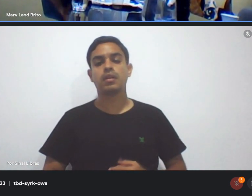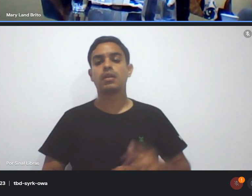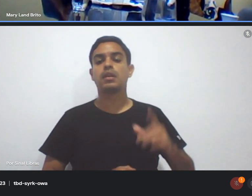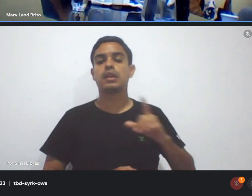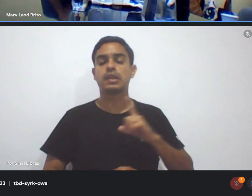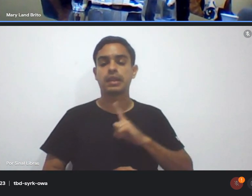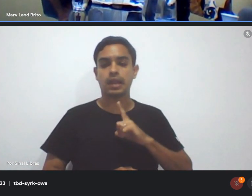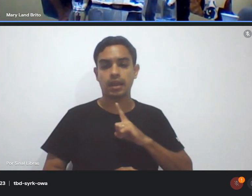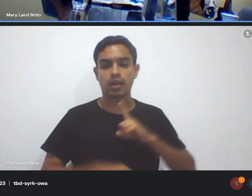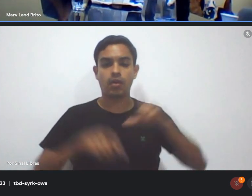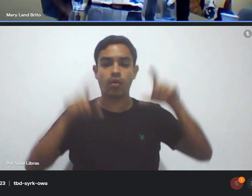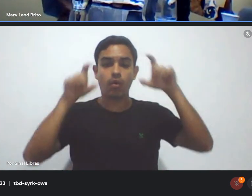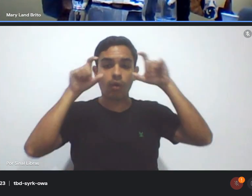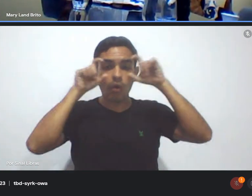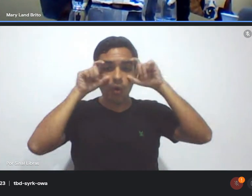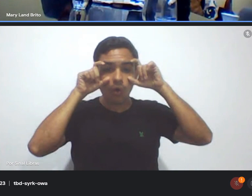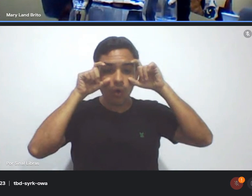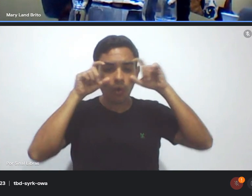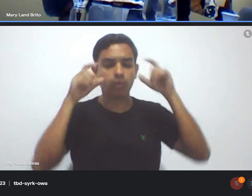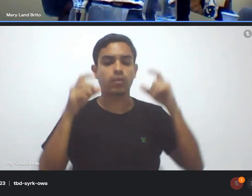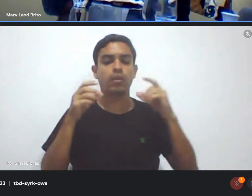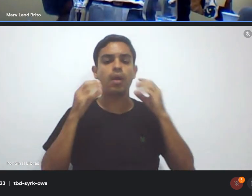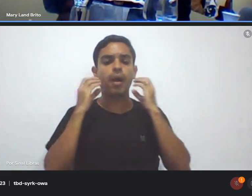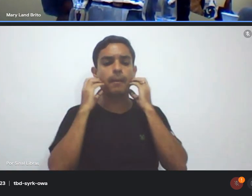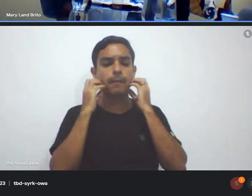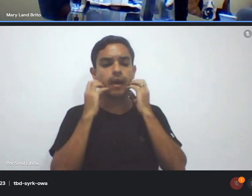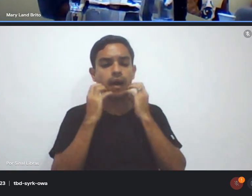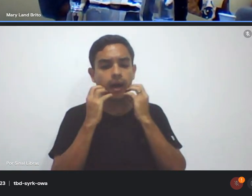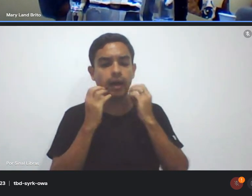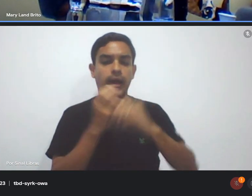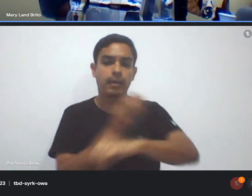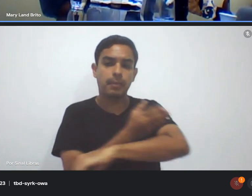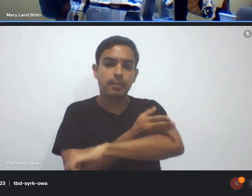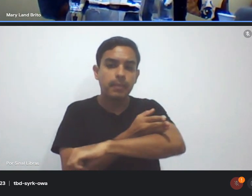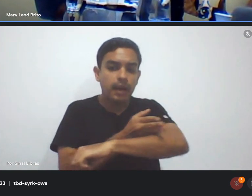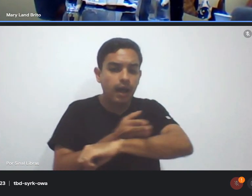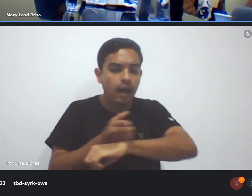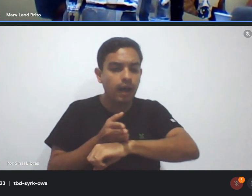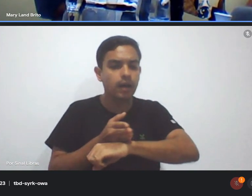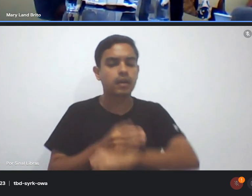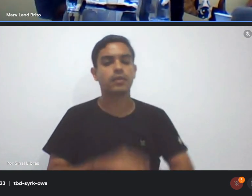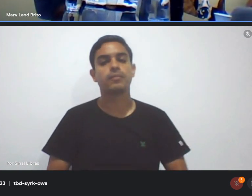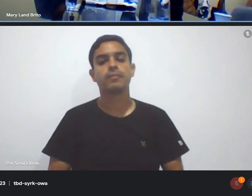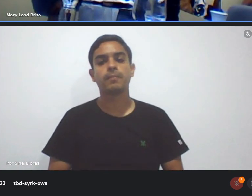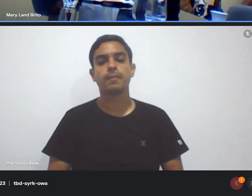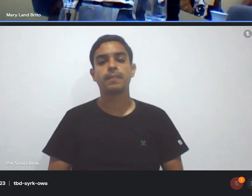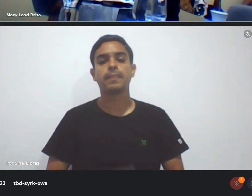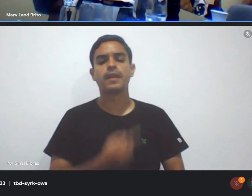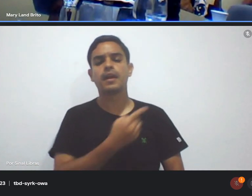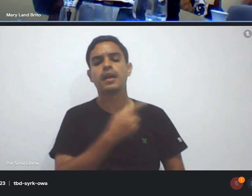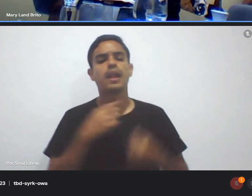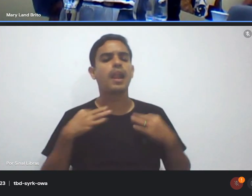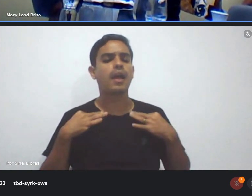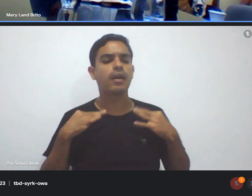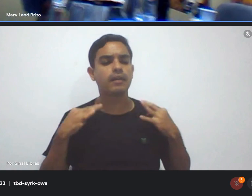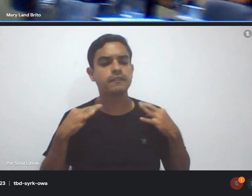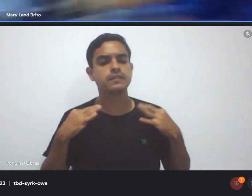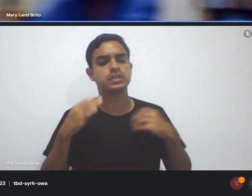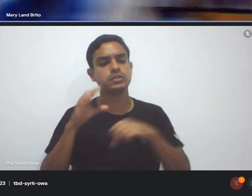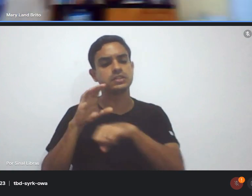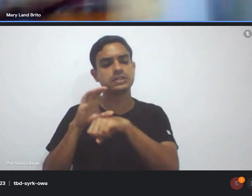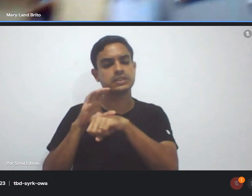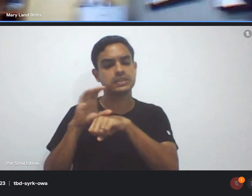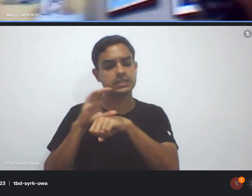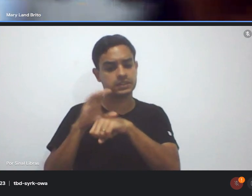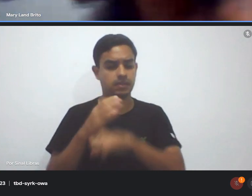Usa óculos, tem uma barba branca, e aí está vestindo uma camisa cinza. São algumas